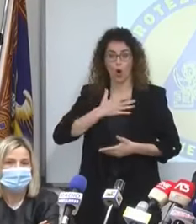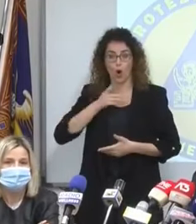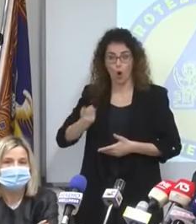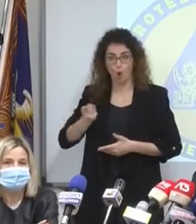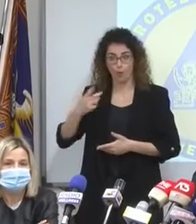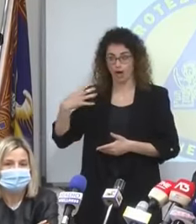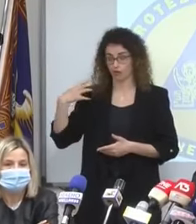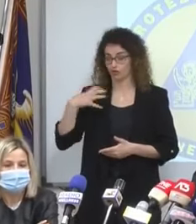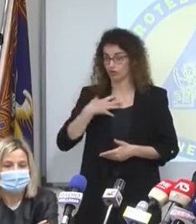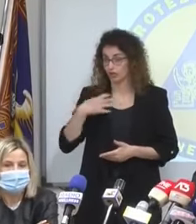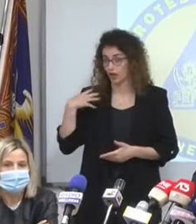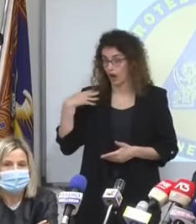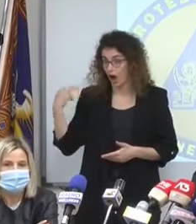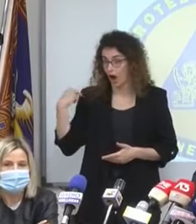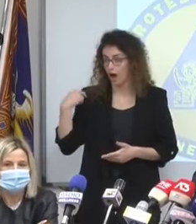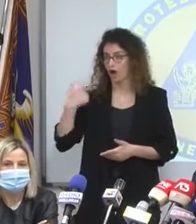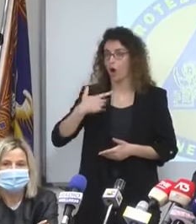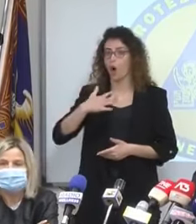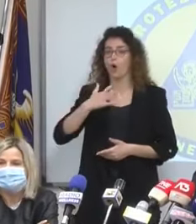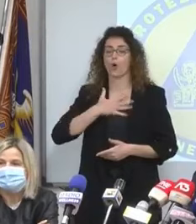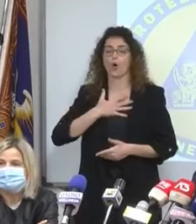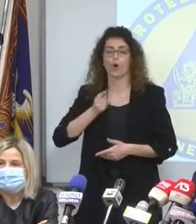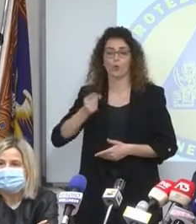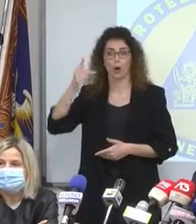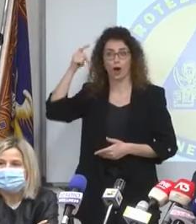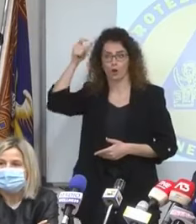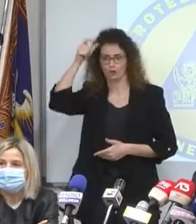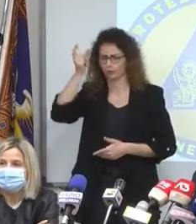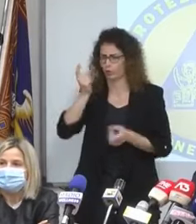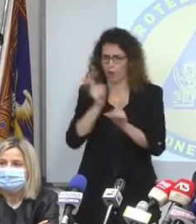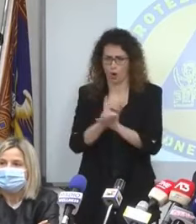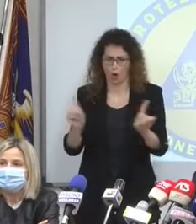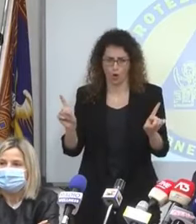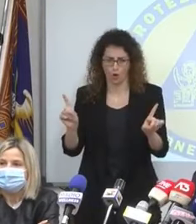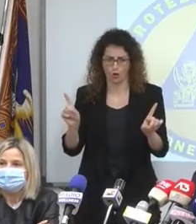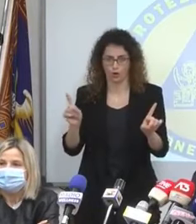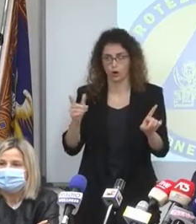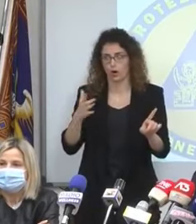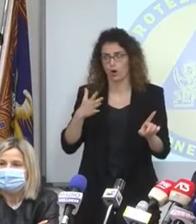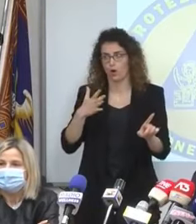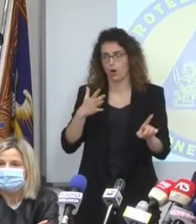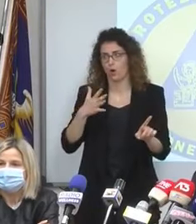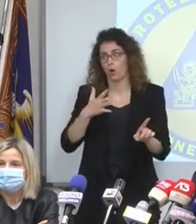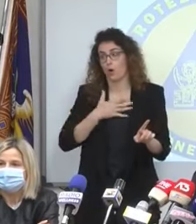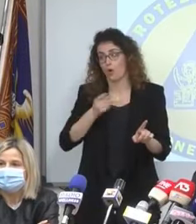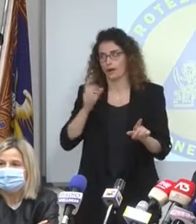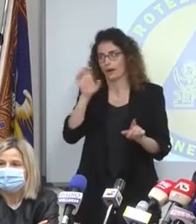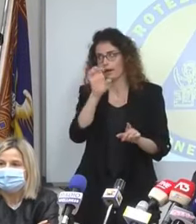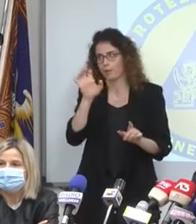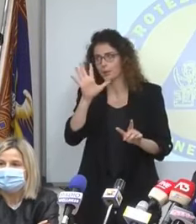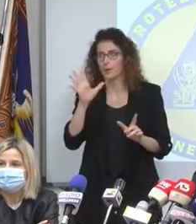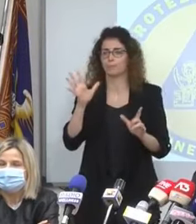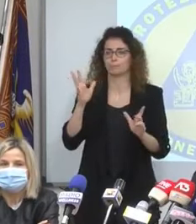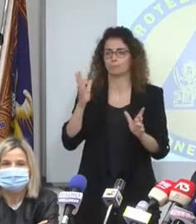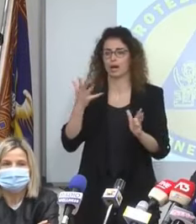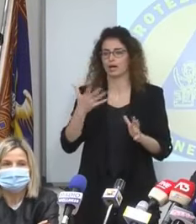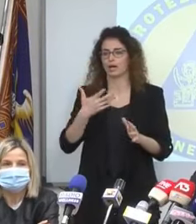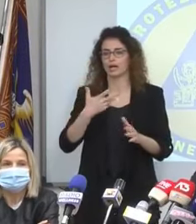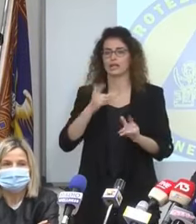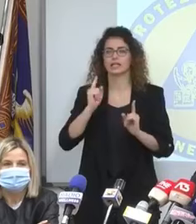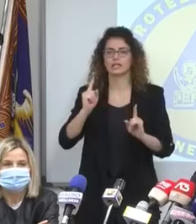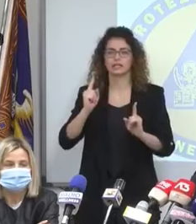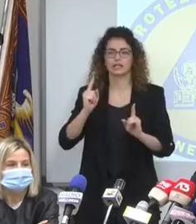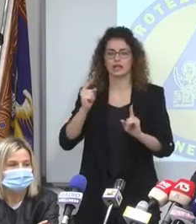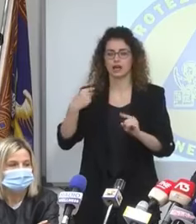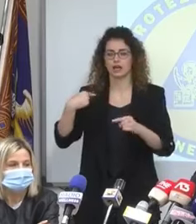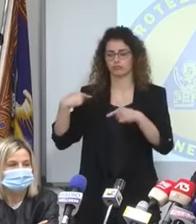che sia chiaro, non è colpa del governo, dei governi, di nessuno, o meglio dell'Europa sicuramente, però se ci danno